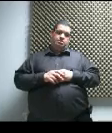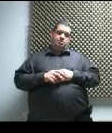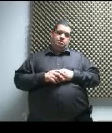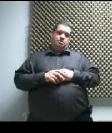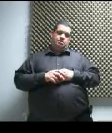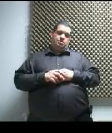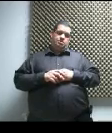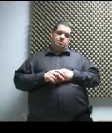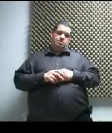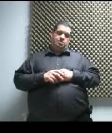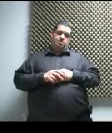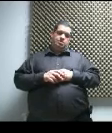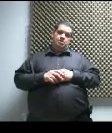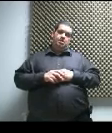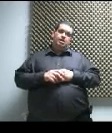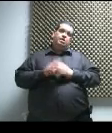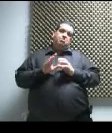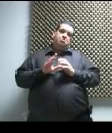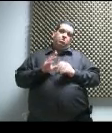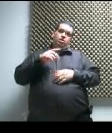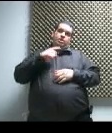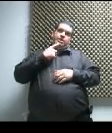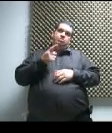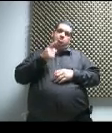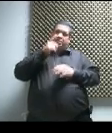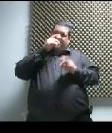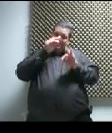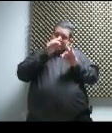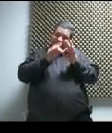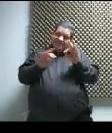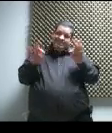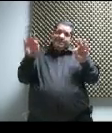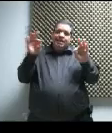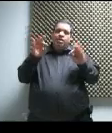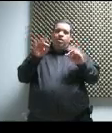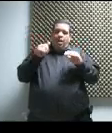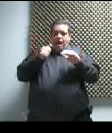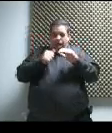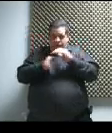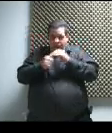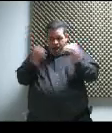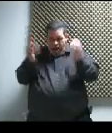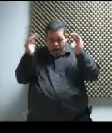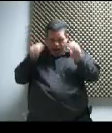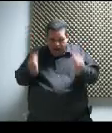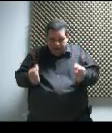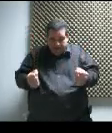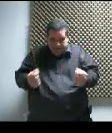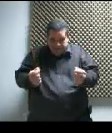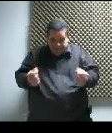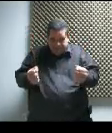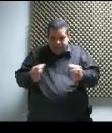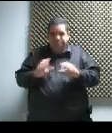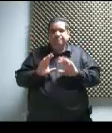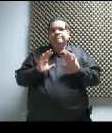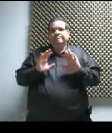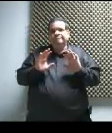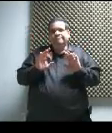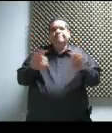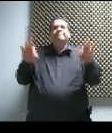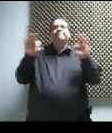Casarnos con una sola opción. Así que por eso es yo digo que es bien sencillo, ¿no? Es agacharse, cubrirse y sujetarse o agarrarse, que es lo más